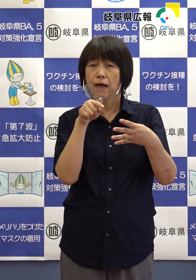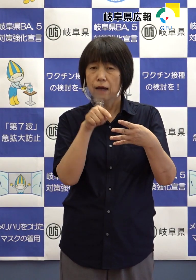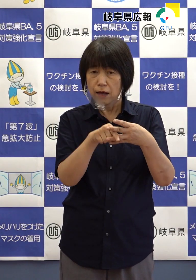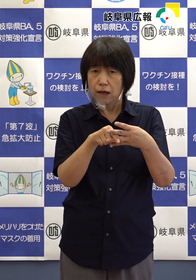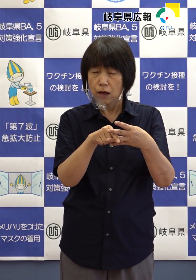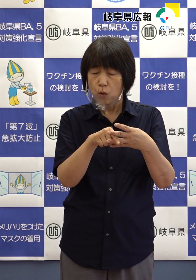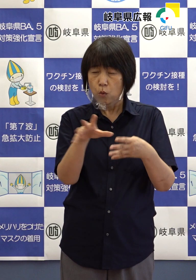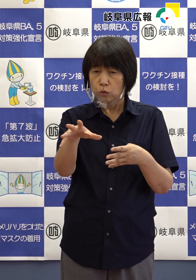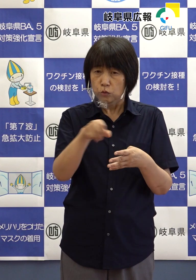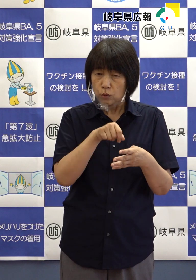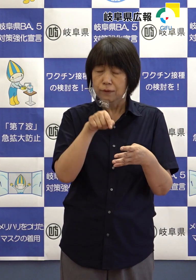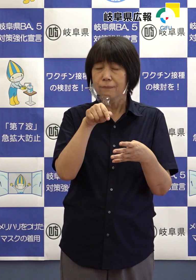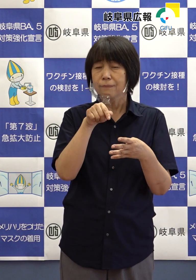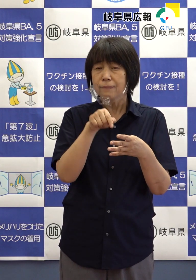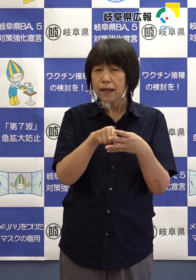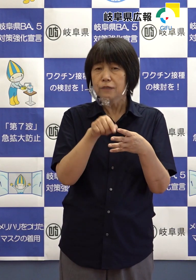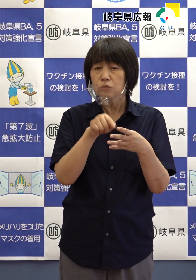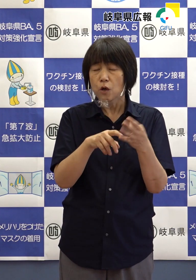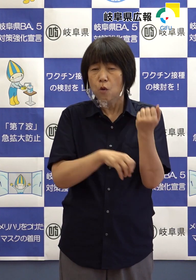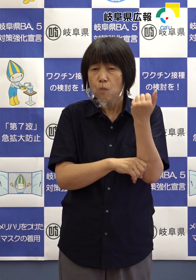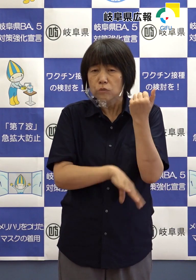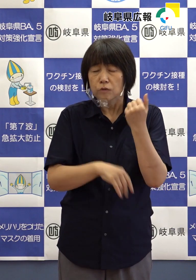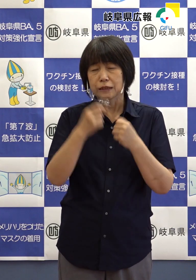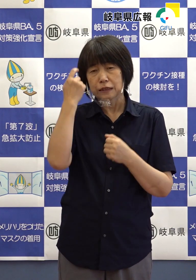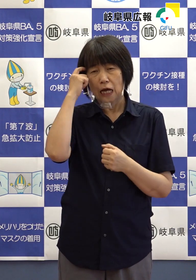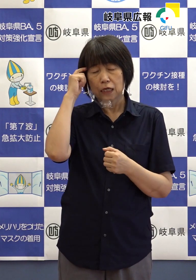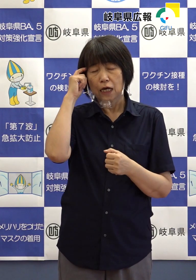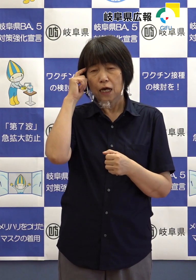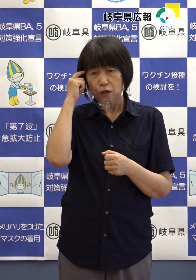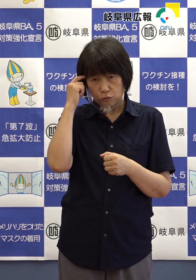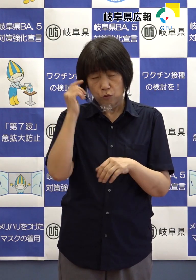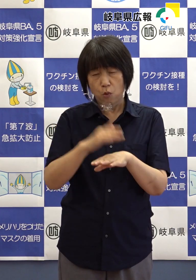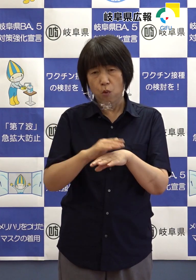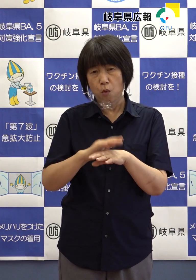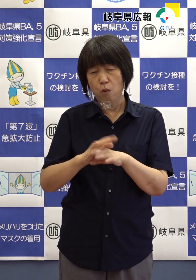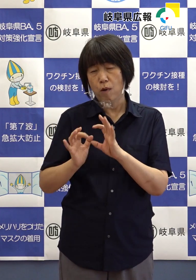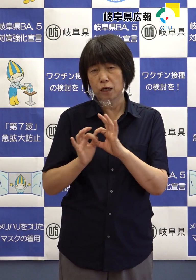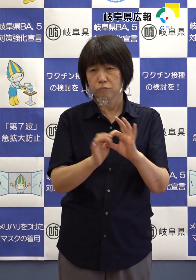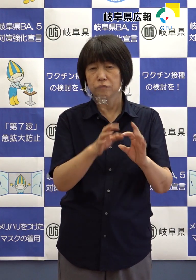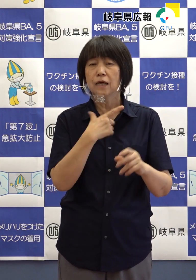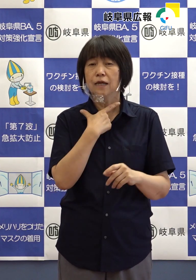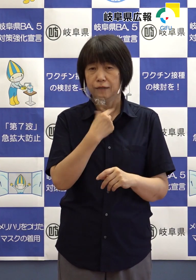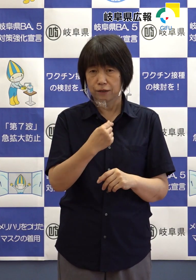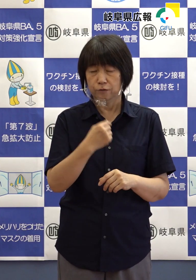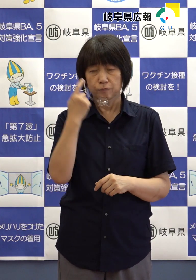スタンスはやはりあの以上していきたいというふうに思います